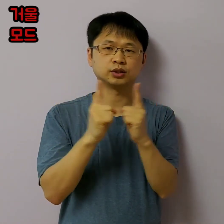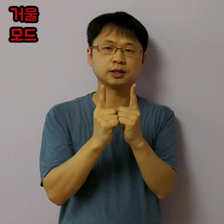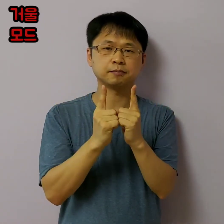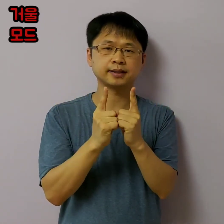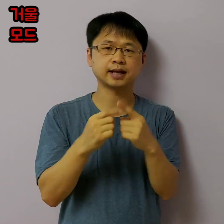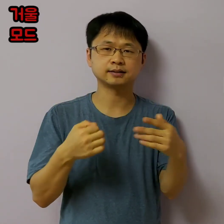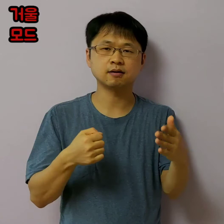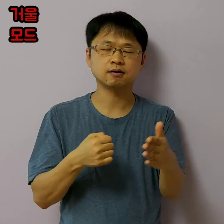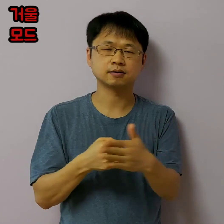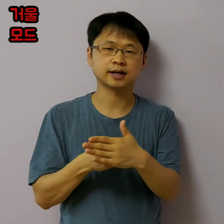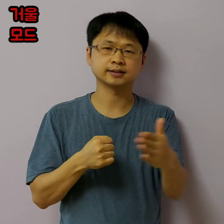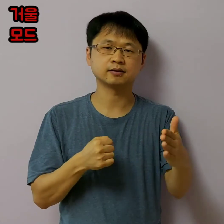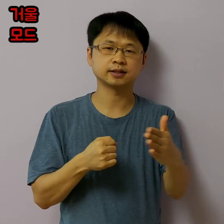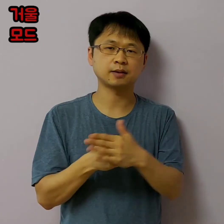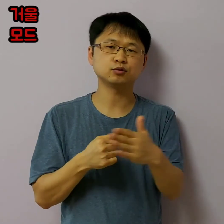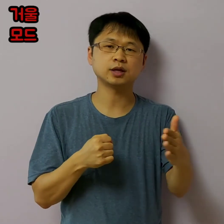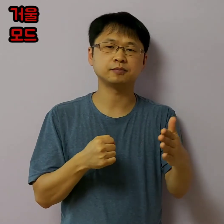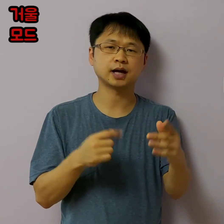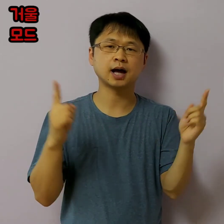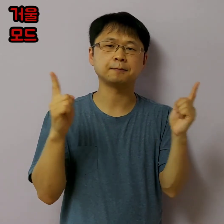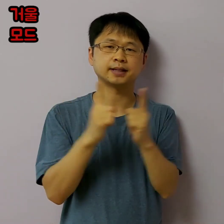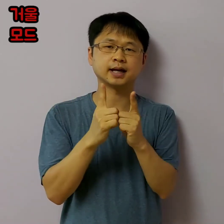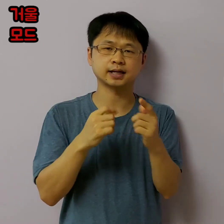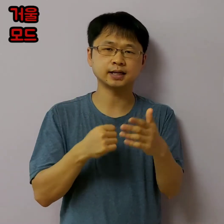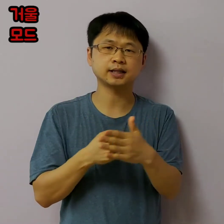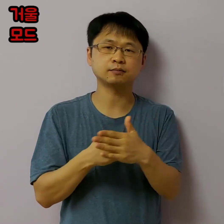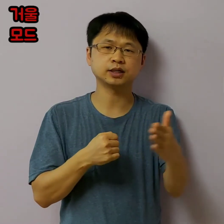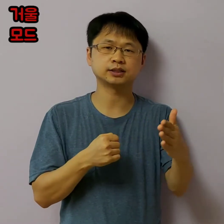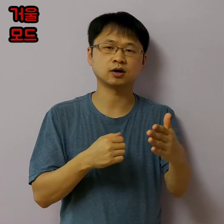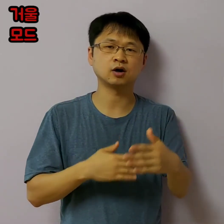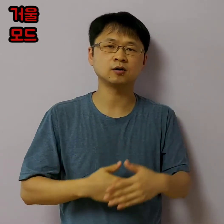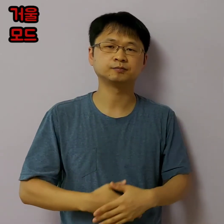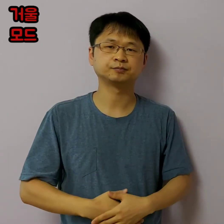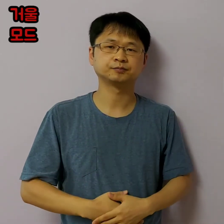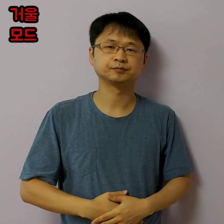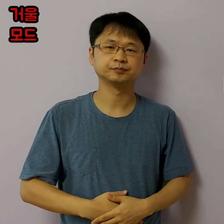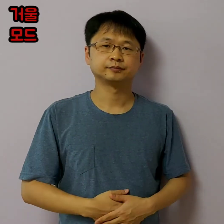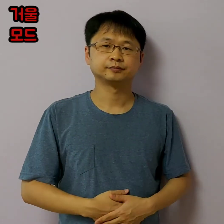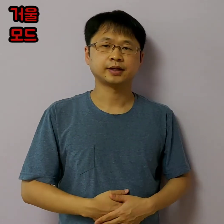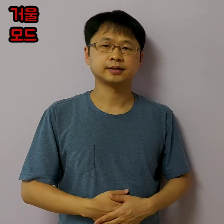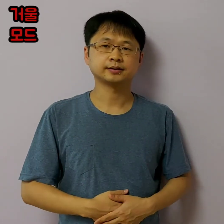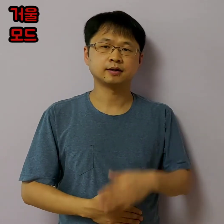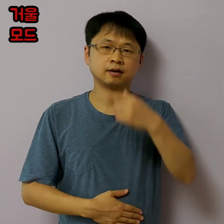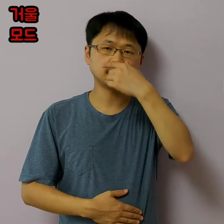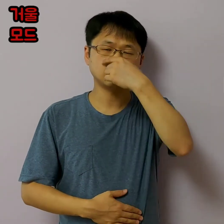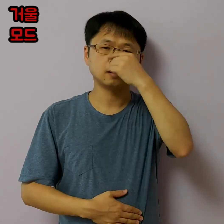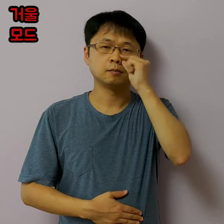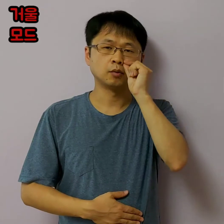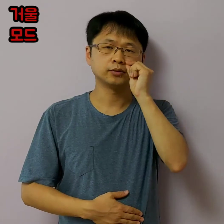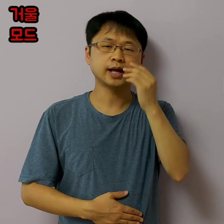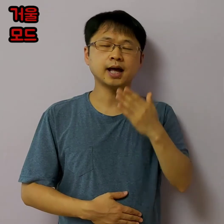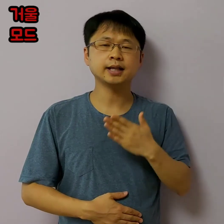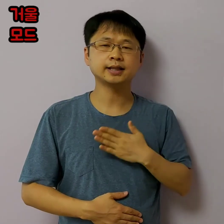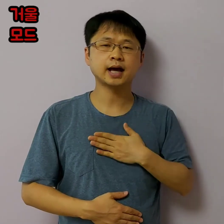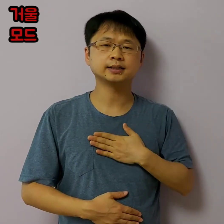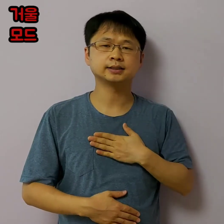모아주기 만나서 그래서 때문에입니다. 만났기 때문이죠. 네, 그래서 못난